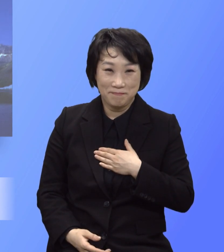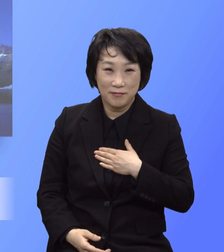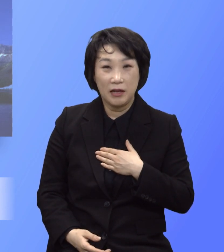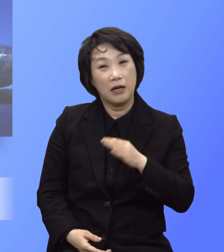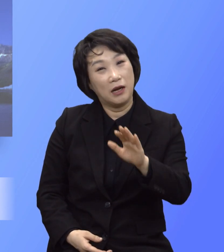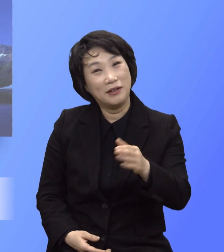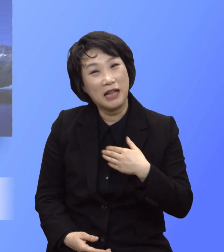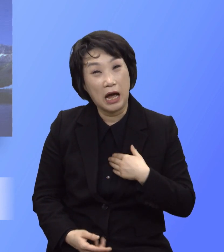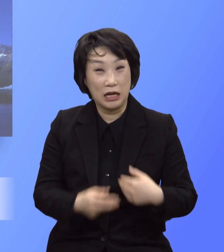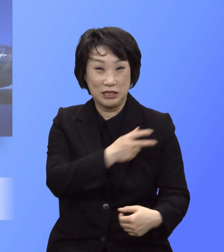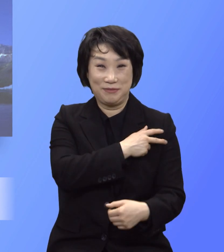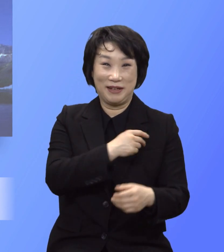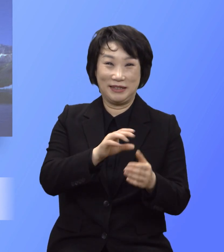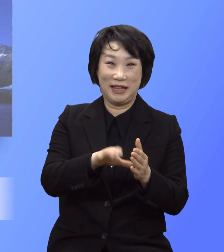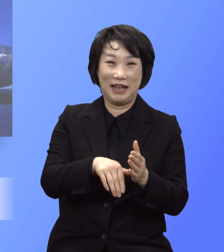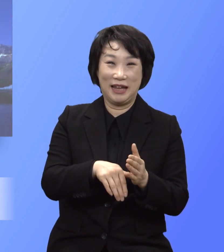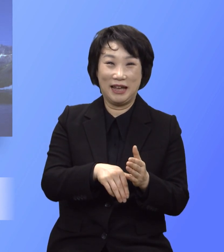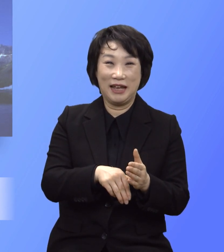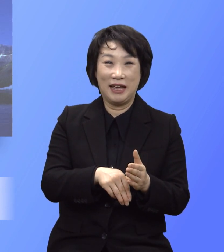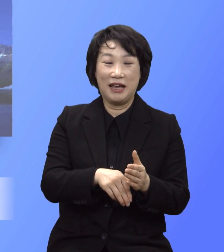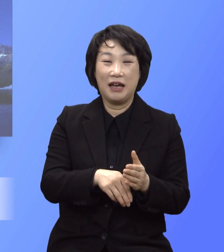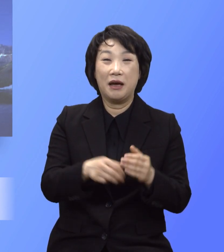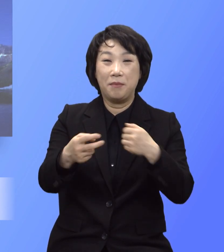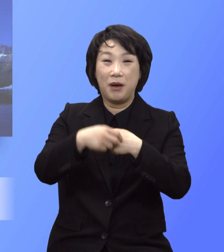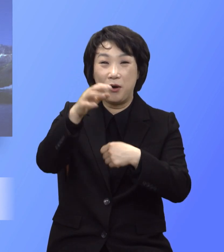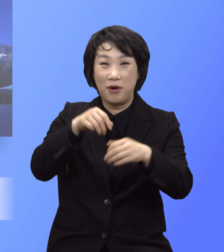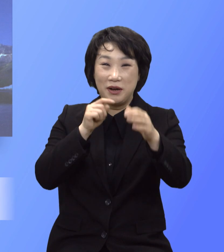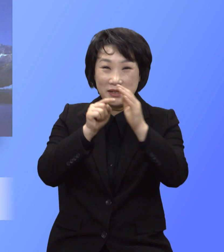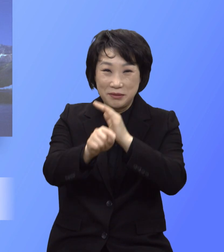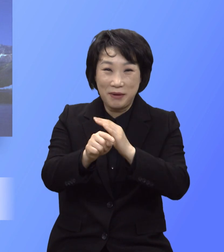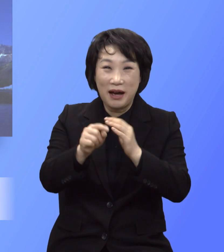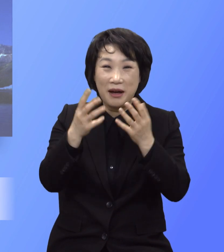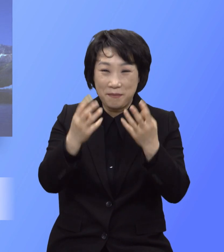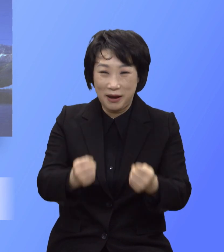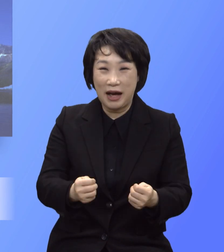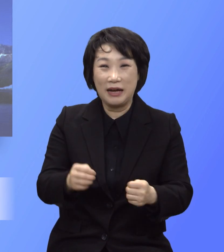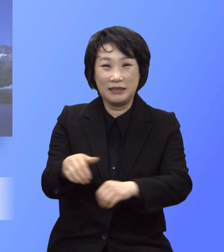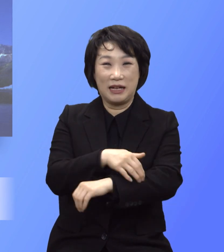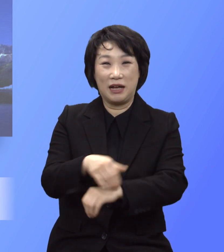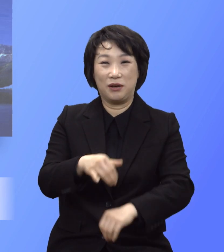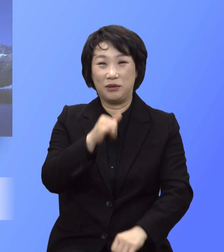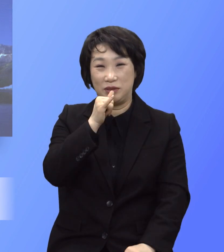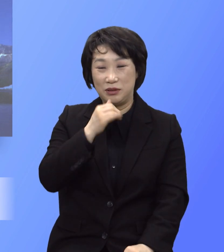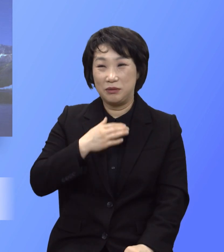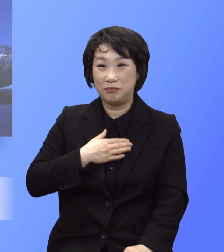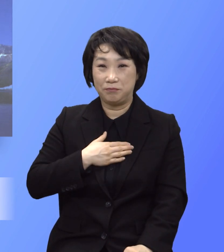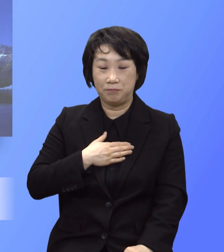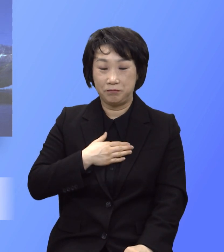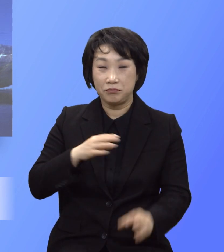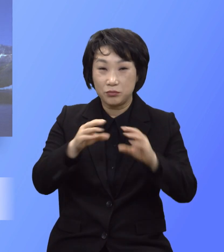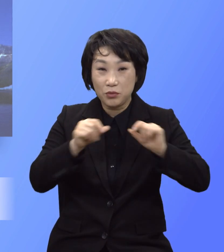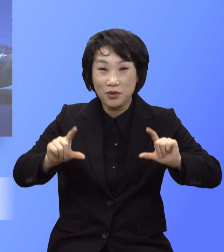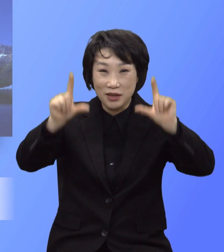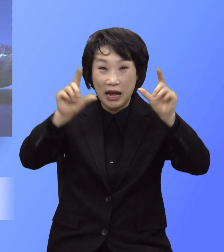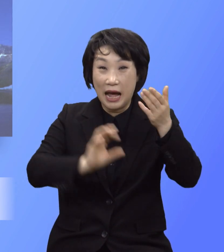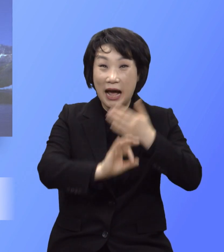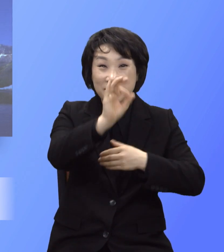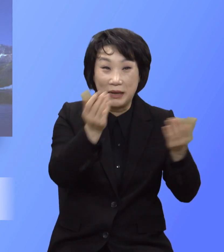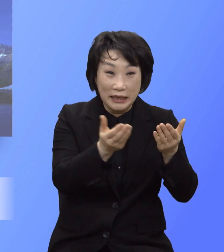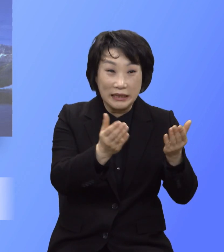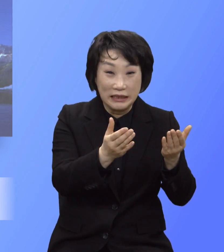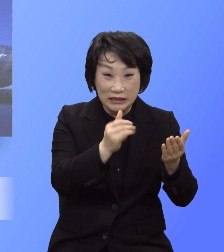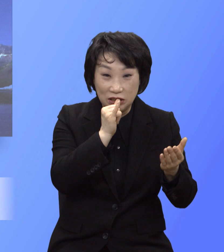제가 집사 때 예, 병원 신방을 많이 다녔잖아요. 예, 토요일 날